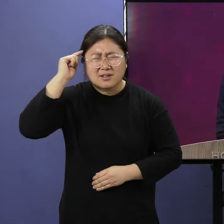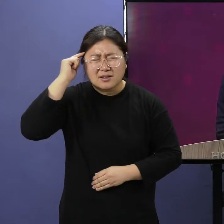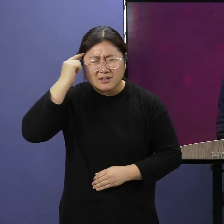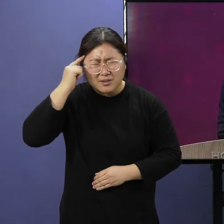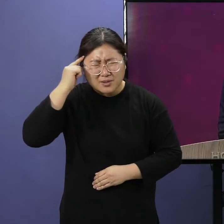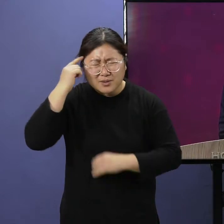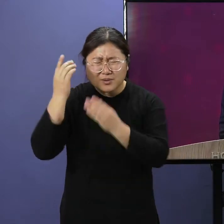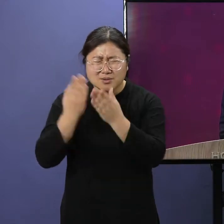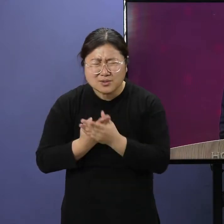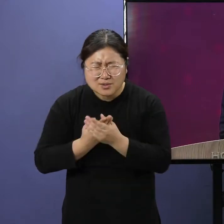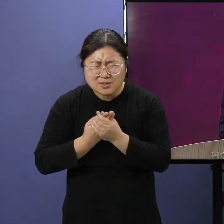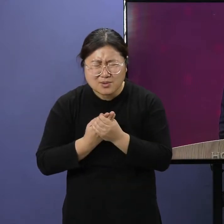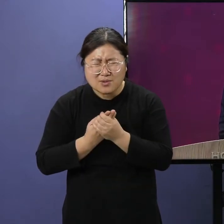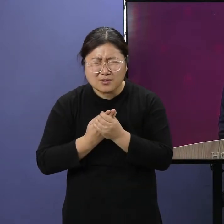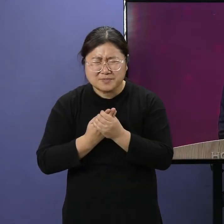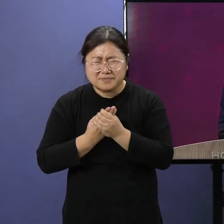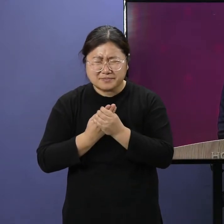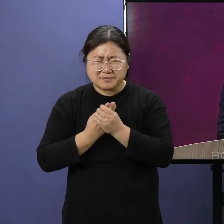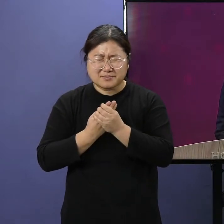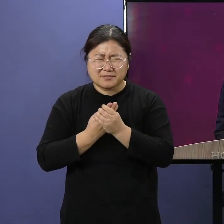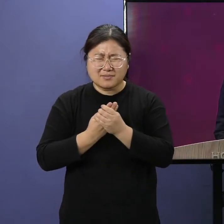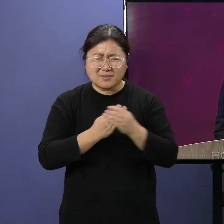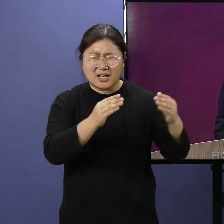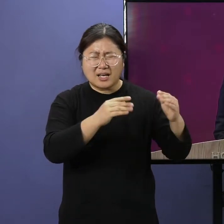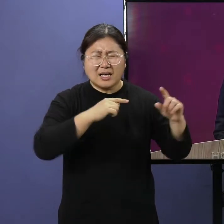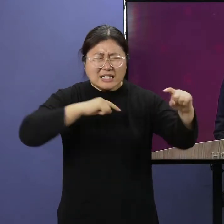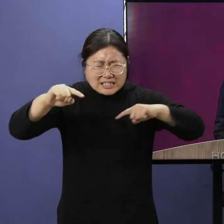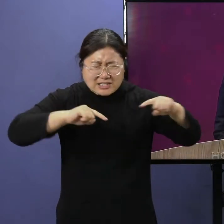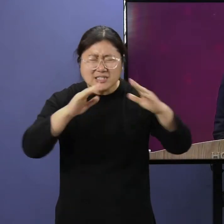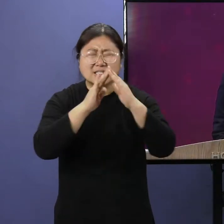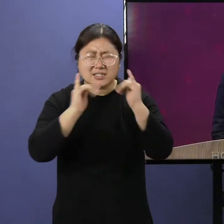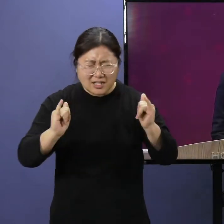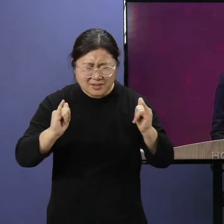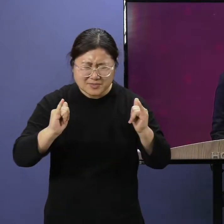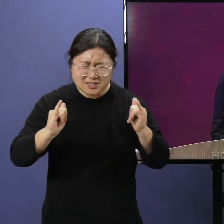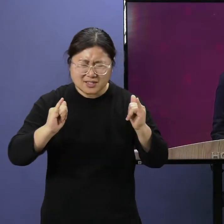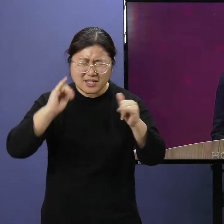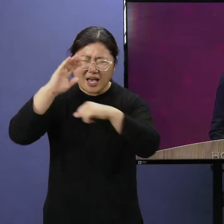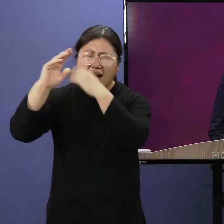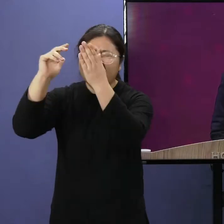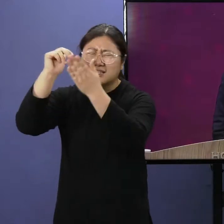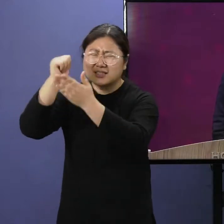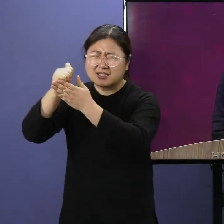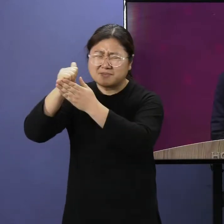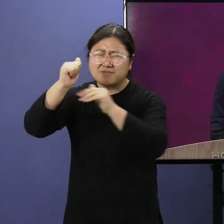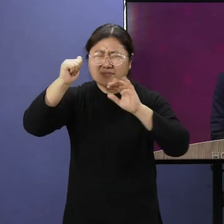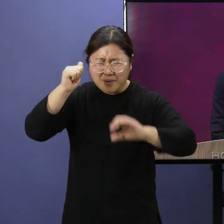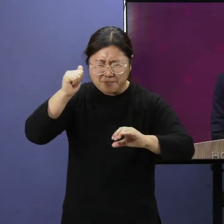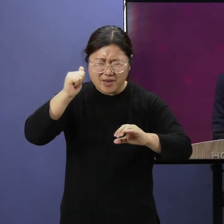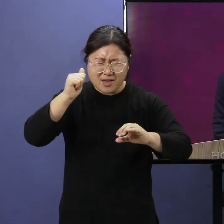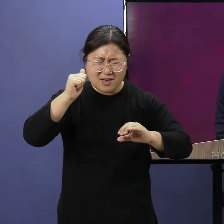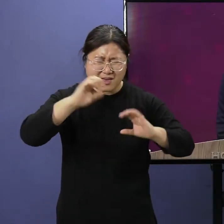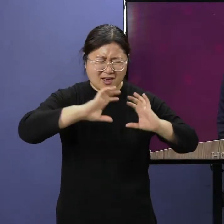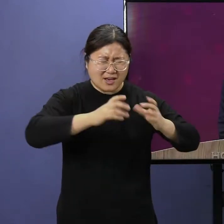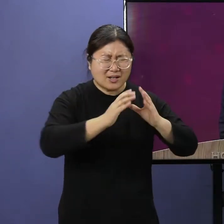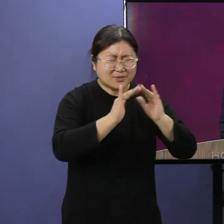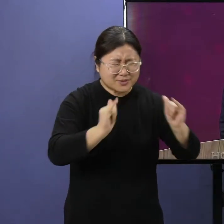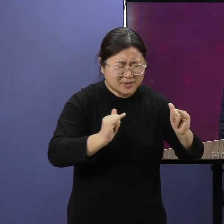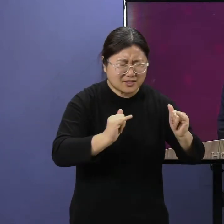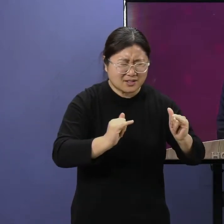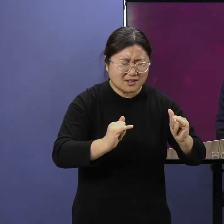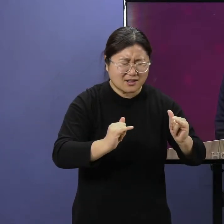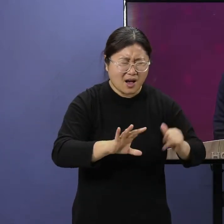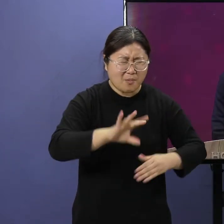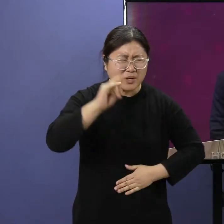꿇게 하시고 자기 자신들이 아니보다 나라를 먼저 생각하고 국민을 섬기며 정직한 나라로 발돋움할 수 있도록